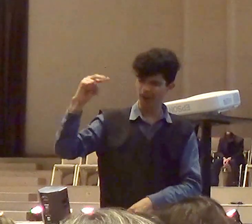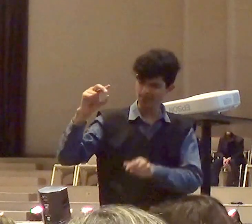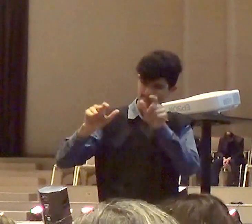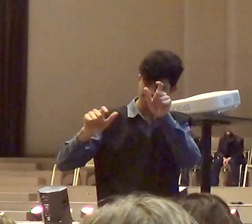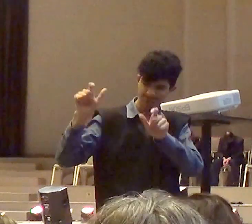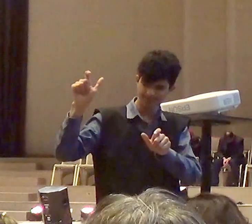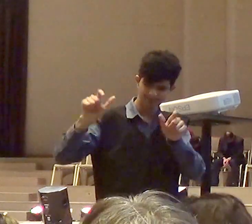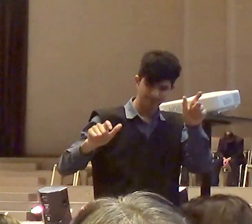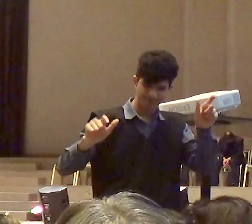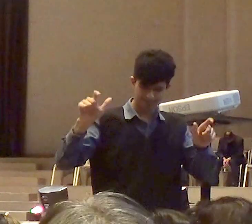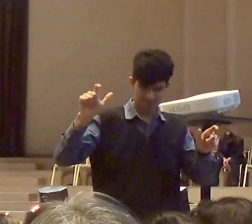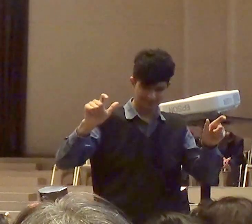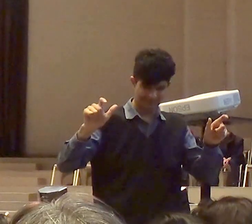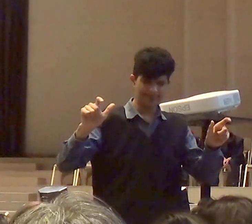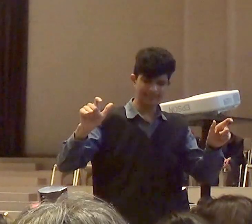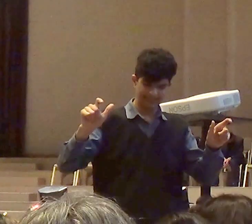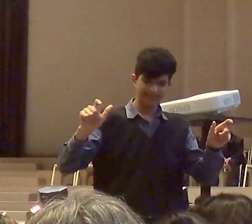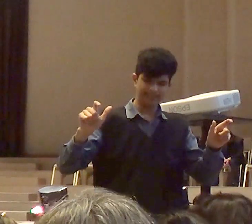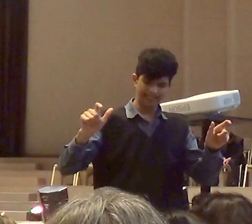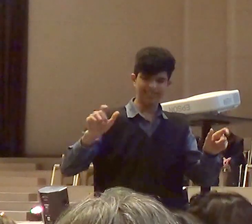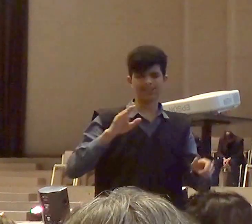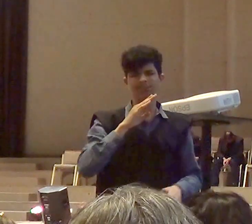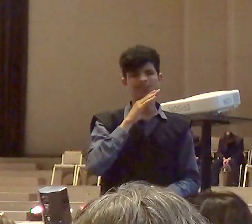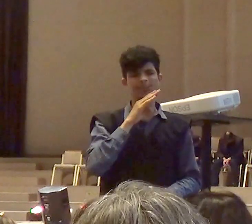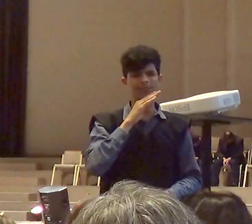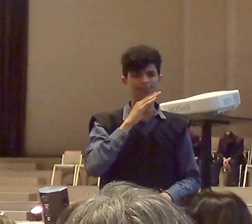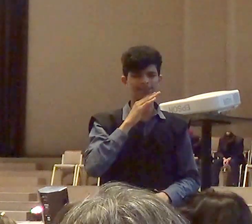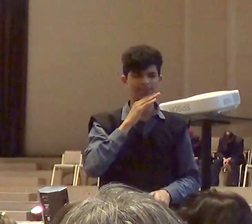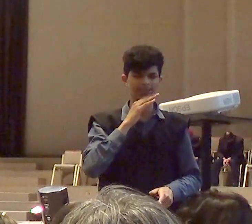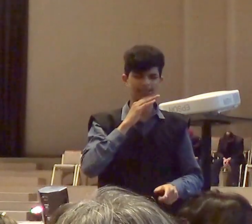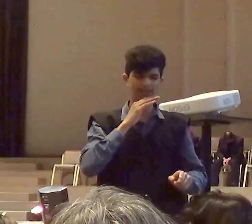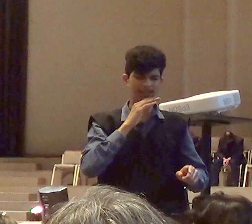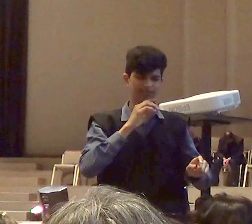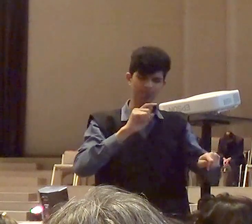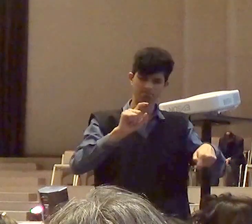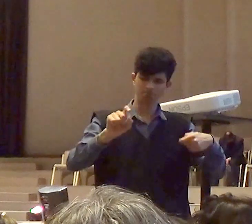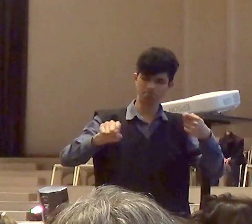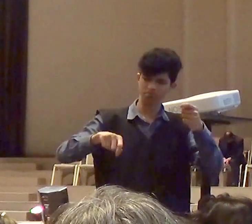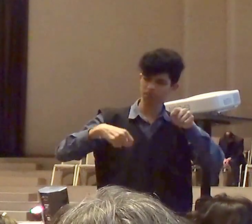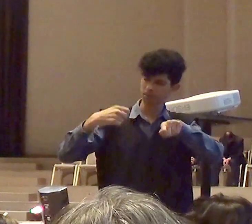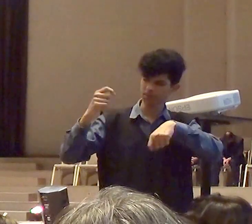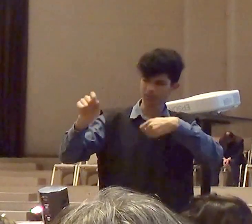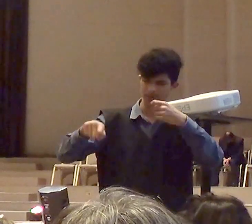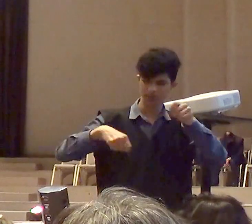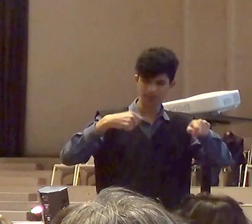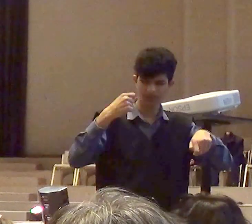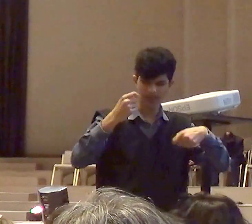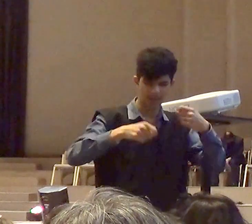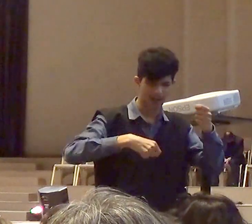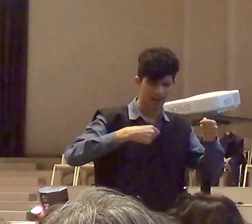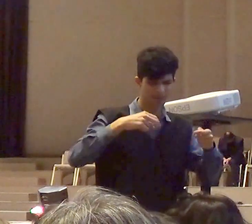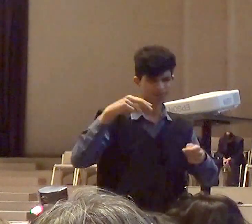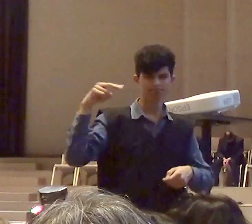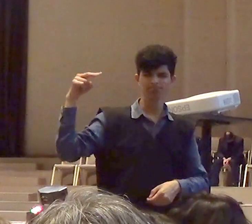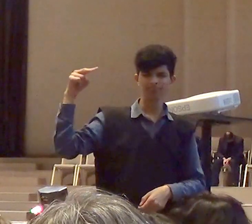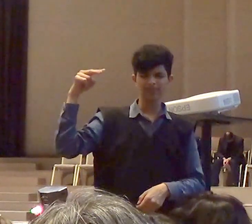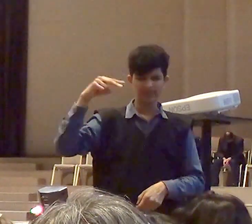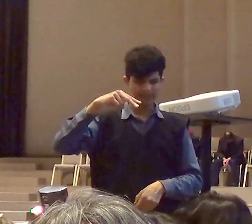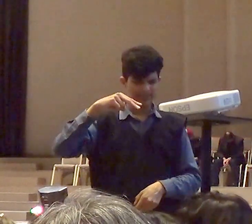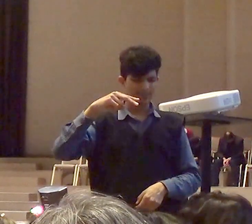aqui e tu sabes que talvez aquilo que tá acontecendo aqui seja a coisa mais